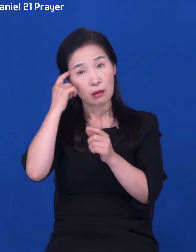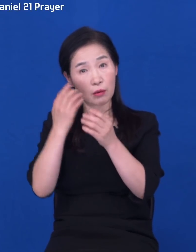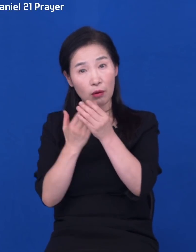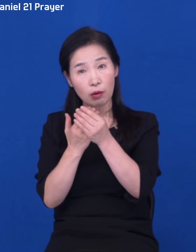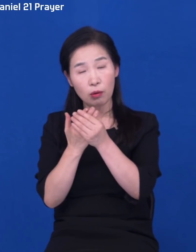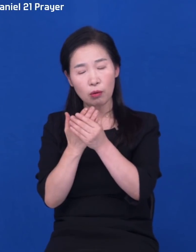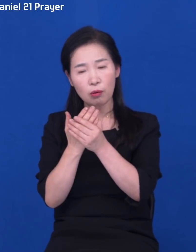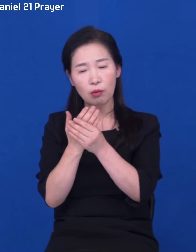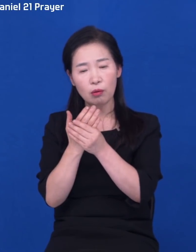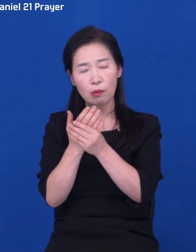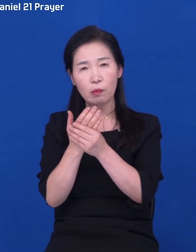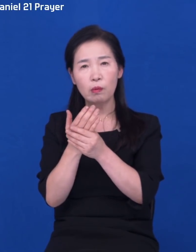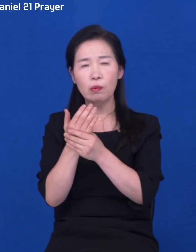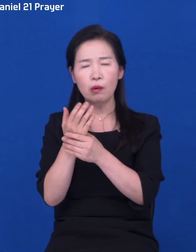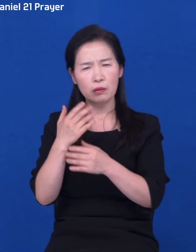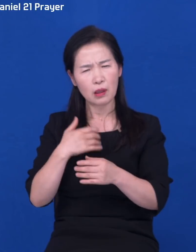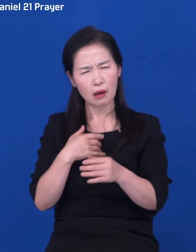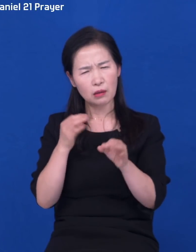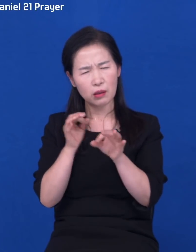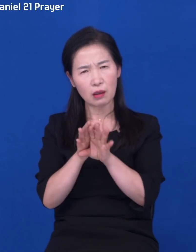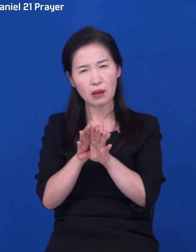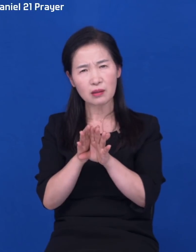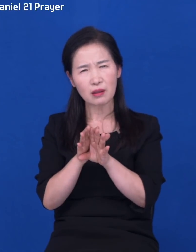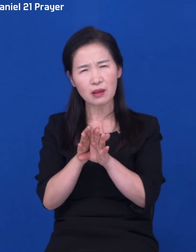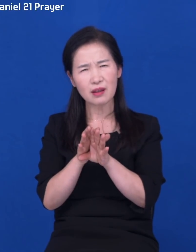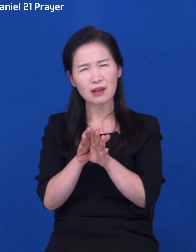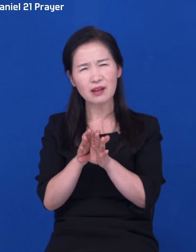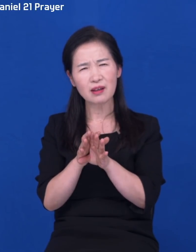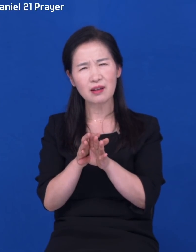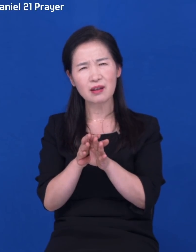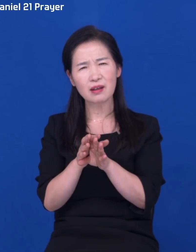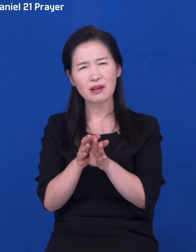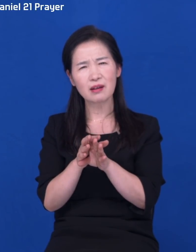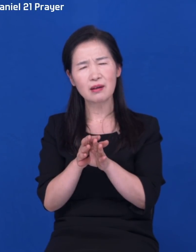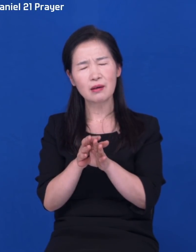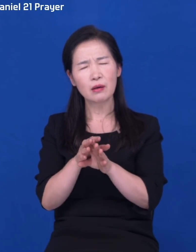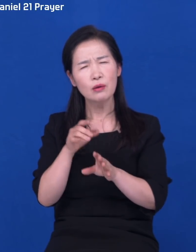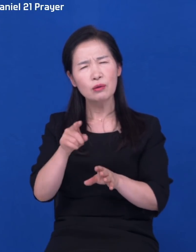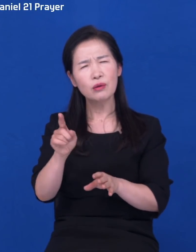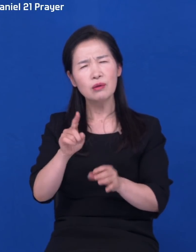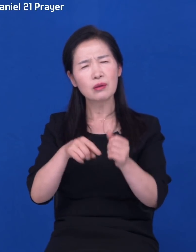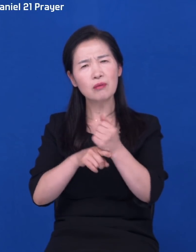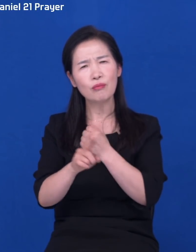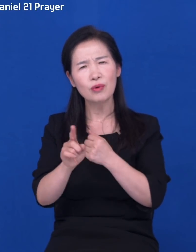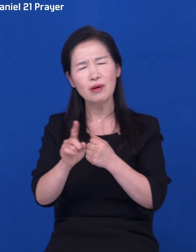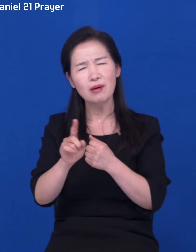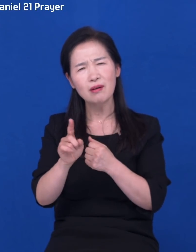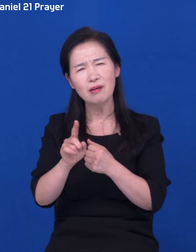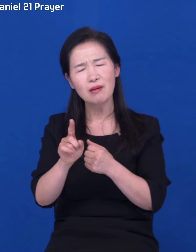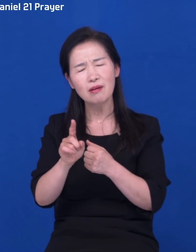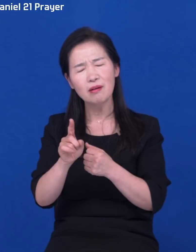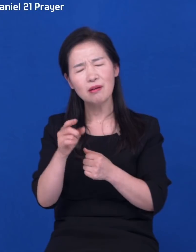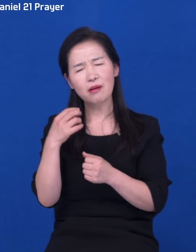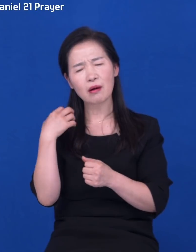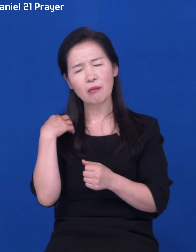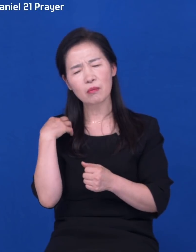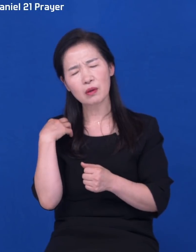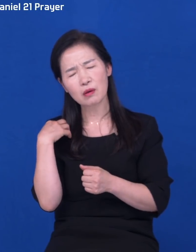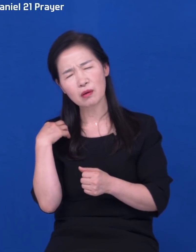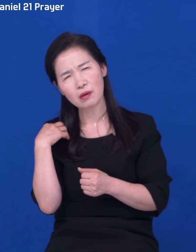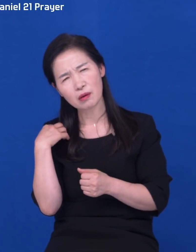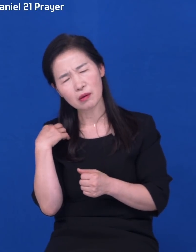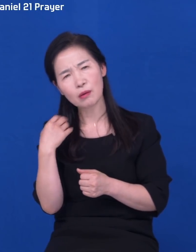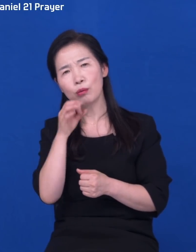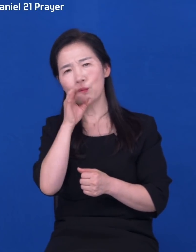내가 이 세상에서 소멸되어 버리는 거 그게 뭐지? 이게 너무 감당하기가 힘들고 왜 나한테